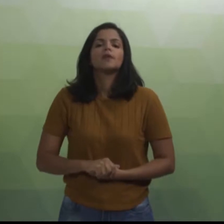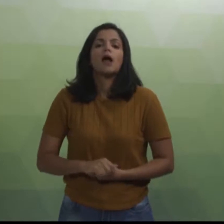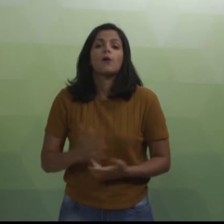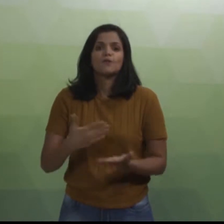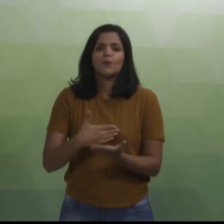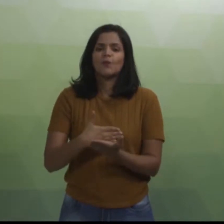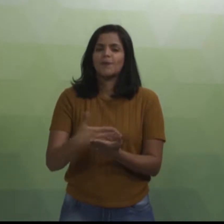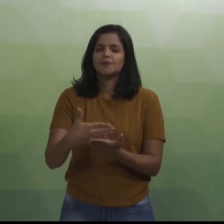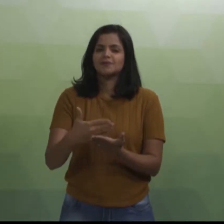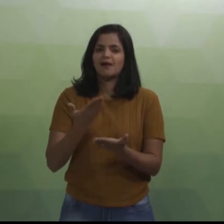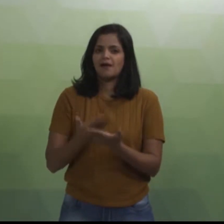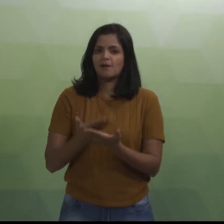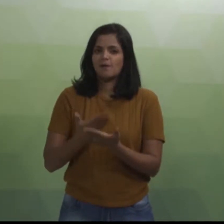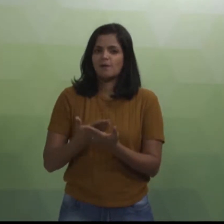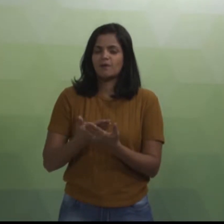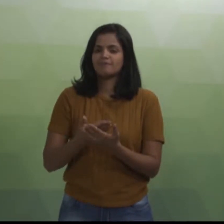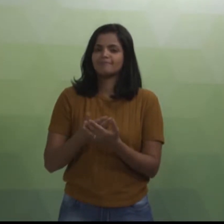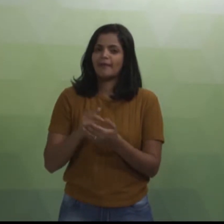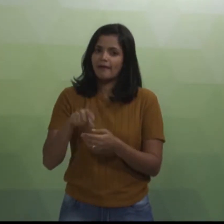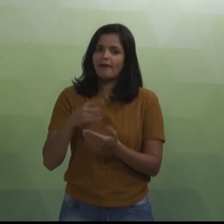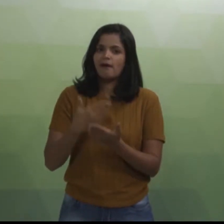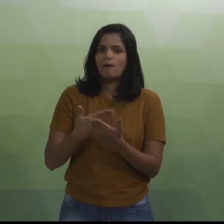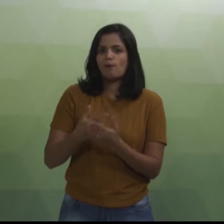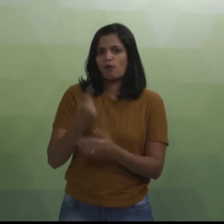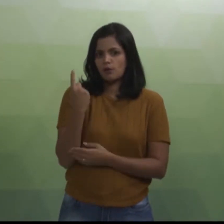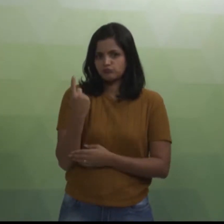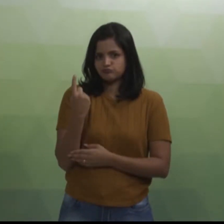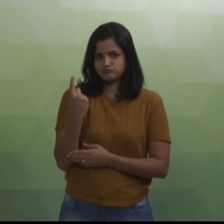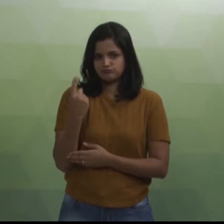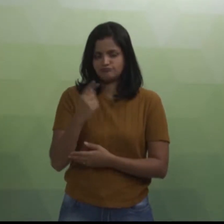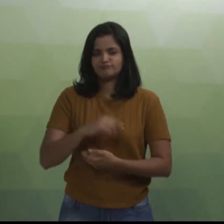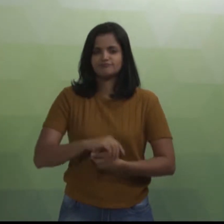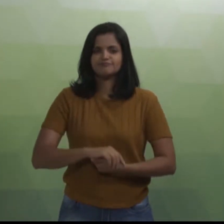Agora daremos início à nossa aula. A aula 1.